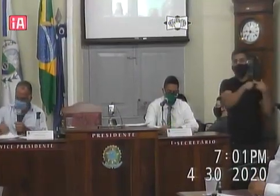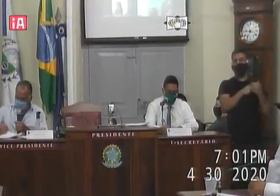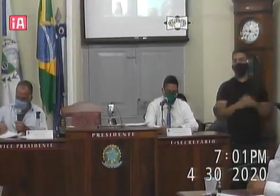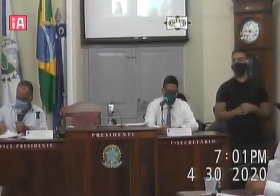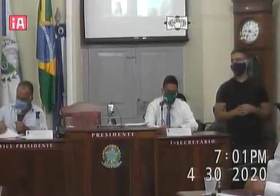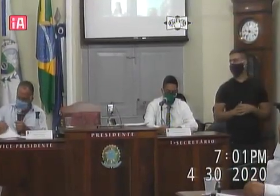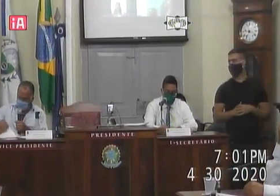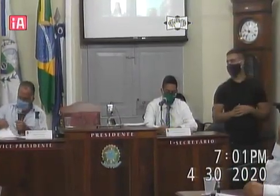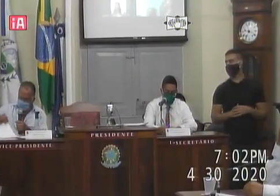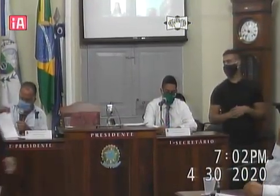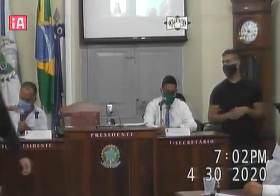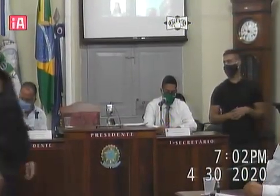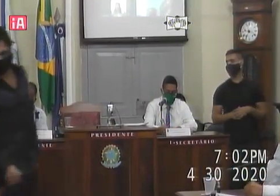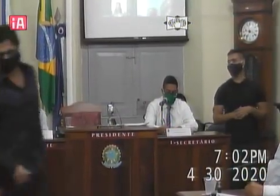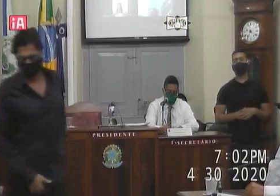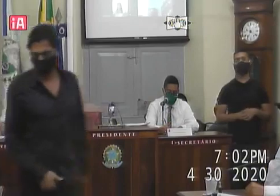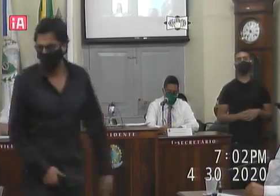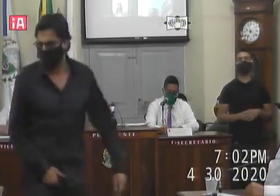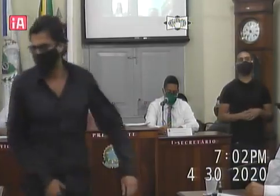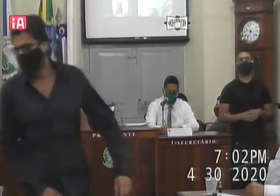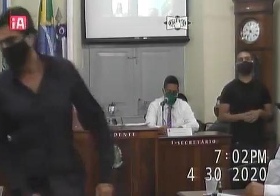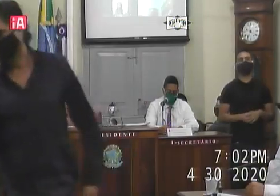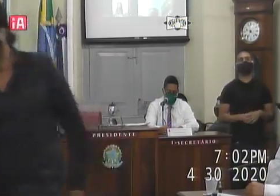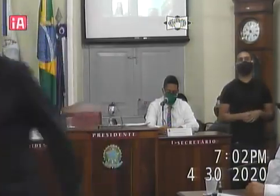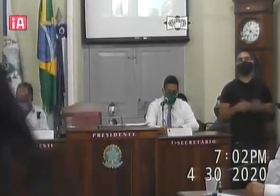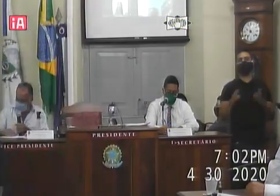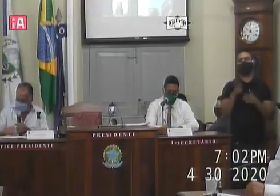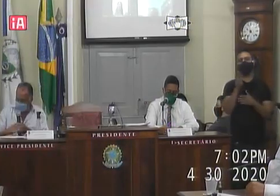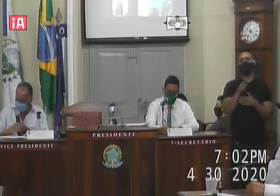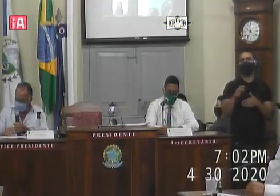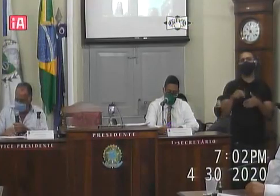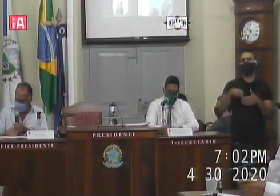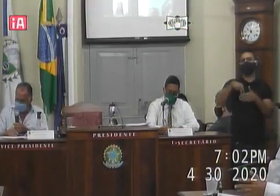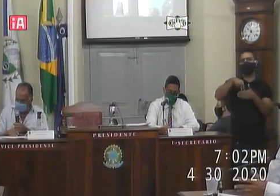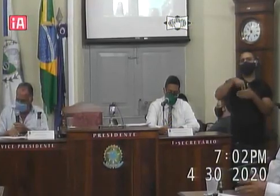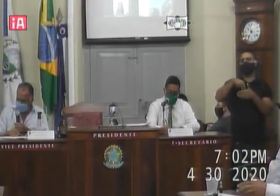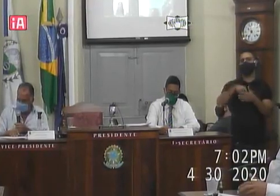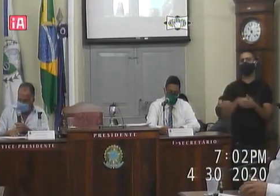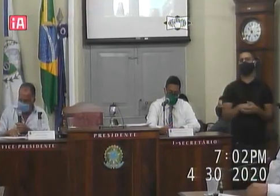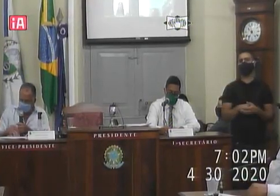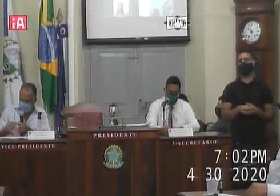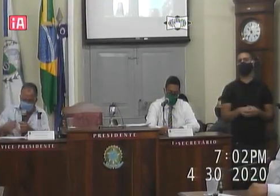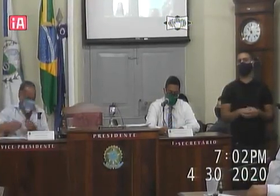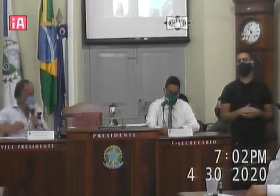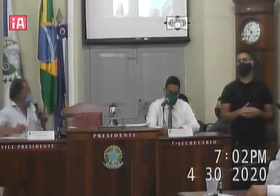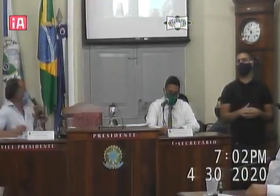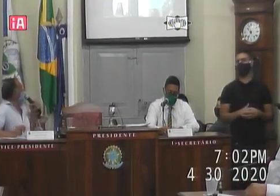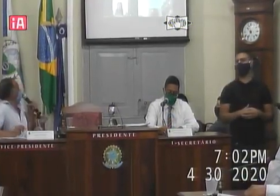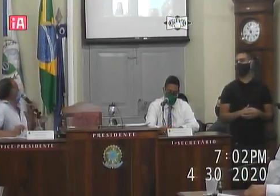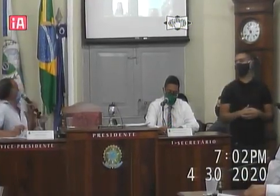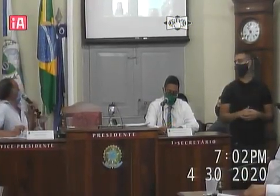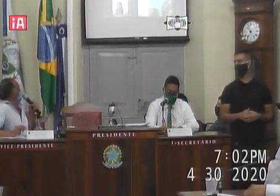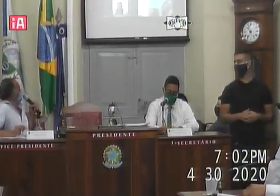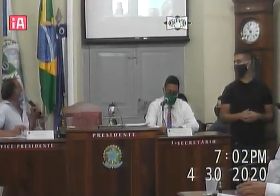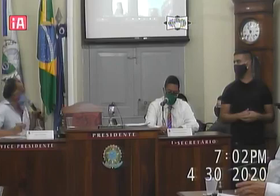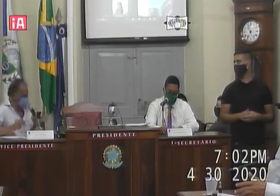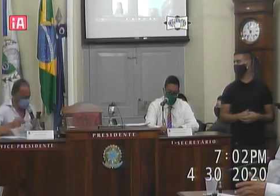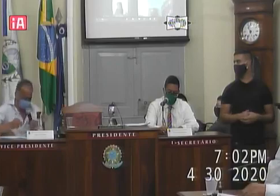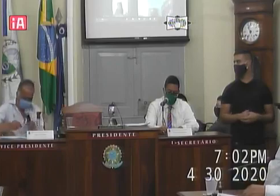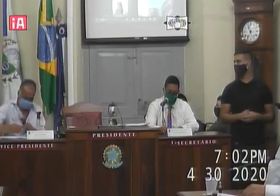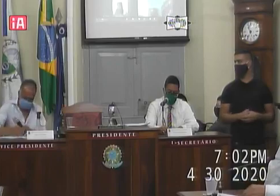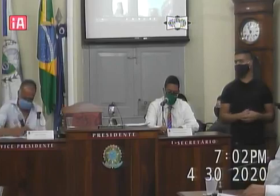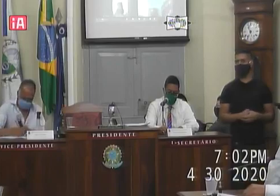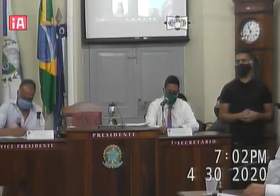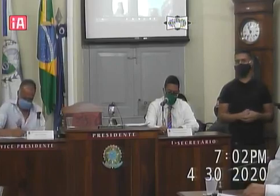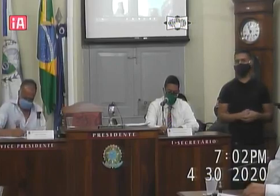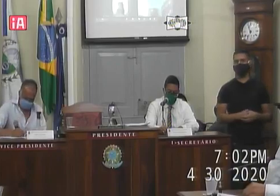Agora vamos para o uso da tribuna dos senhores vereadores. Primeiro vereador, vereador Pedro